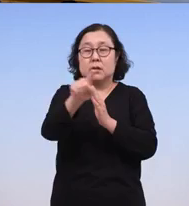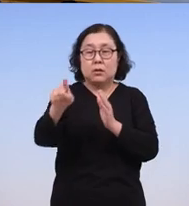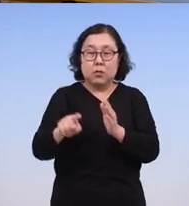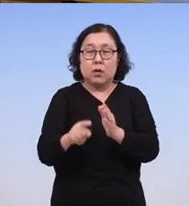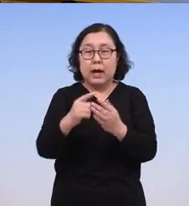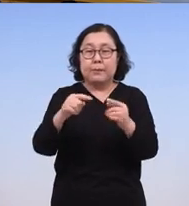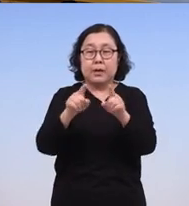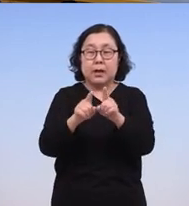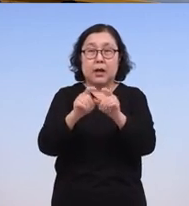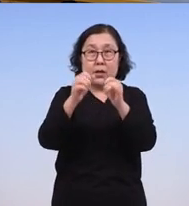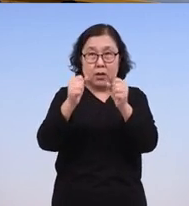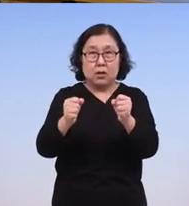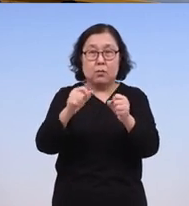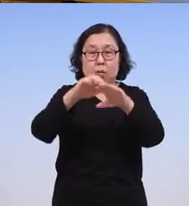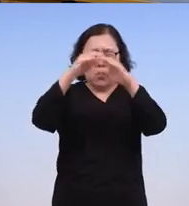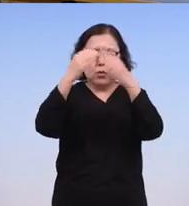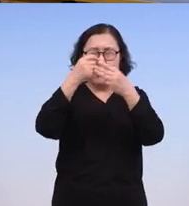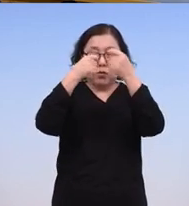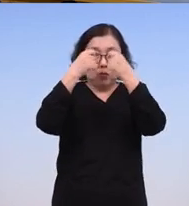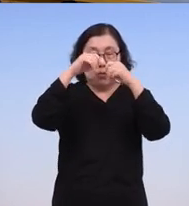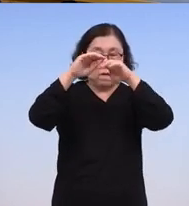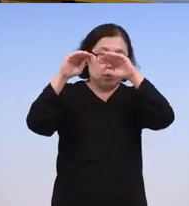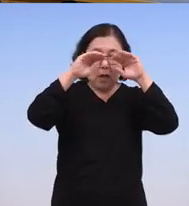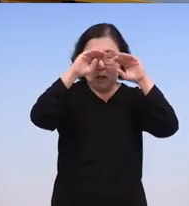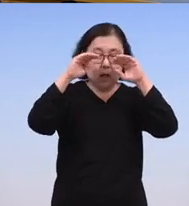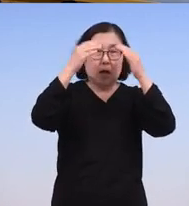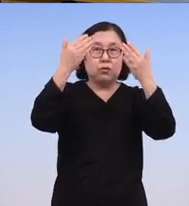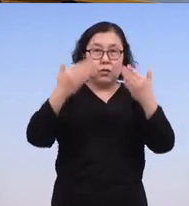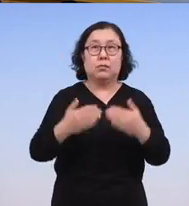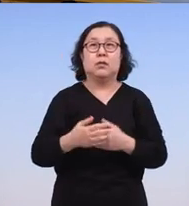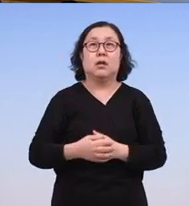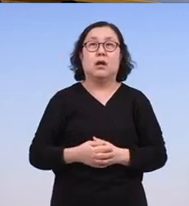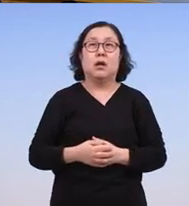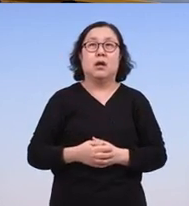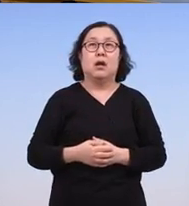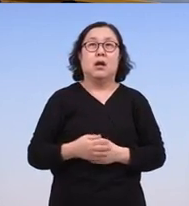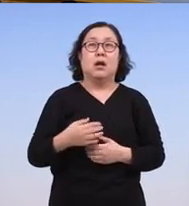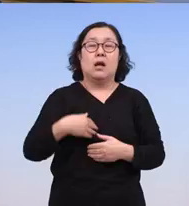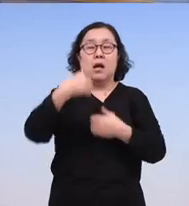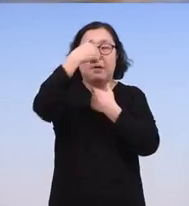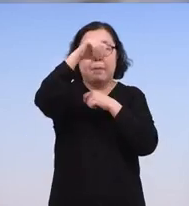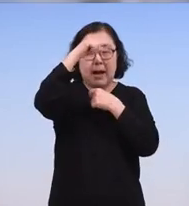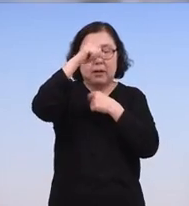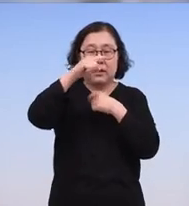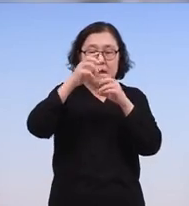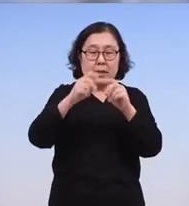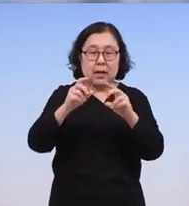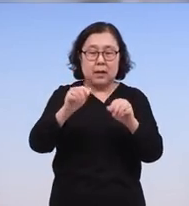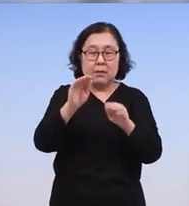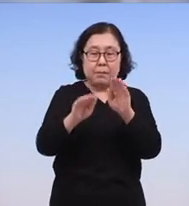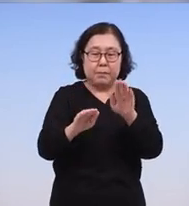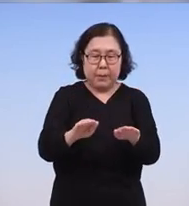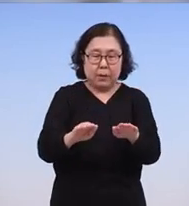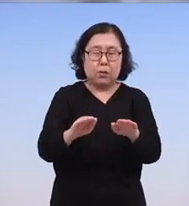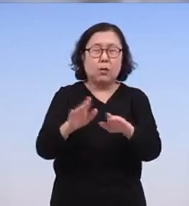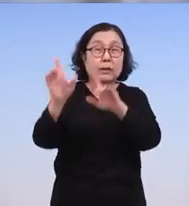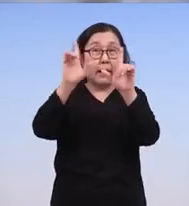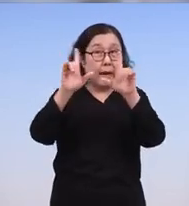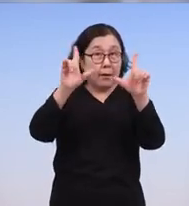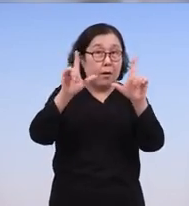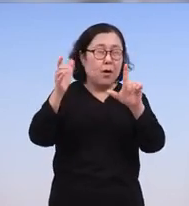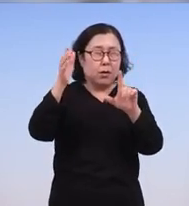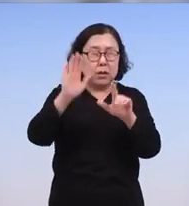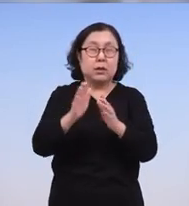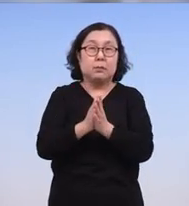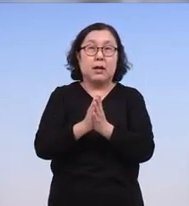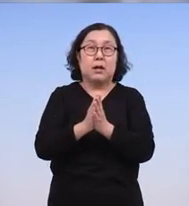모든 눈물을 그 눈에서 닦아주시니. 바른 이 땅을 듣고 살아가지만, 그래서 어제 찾아온 그 중년